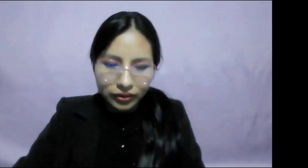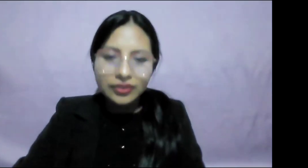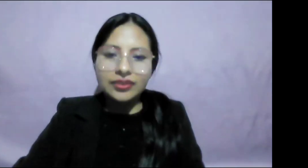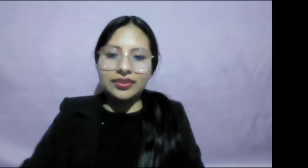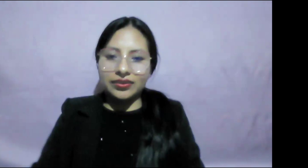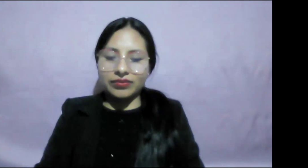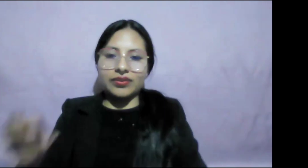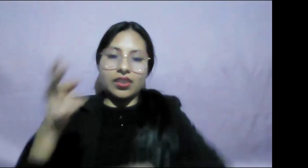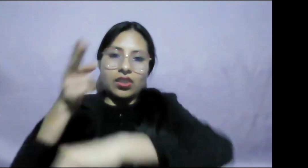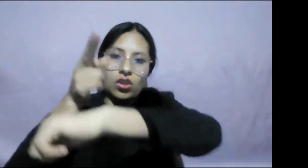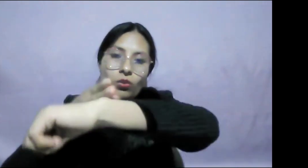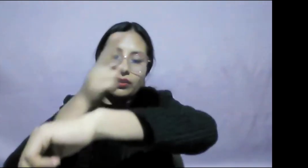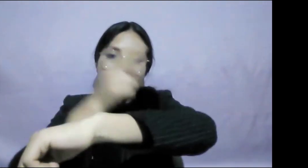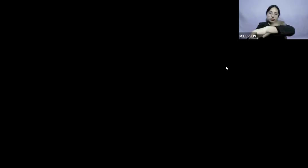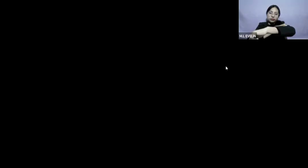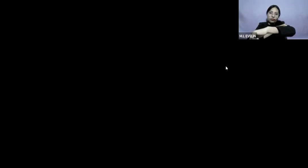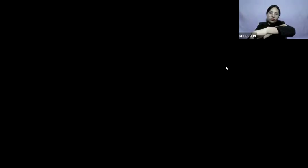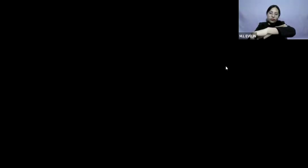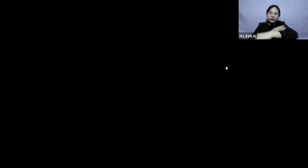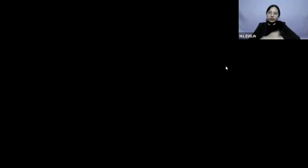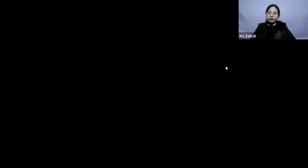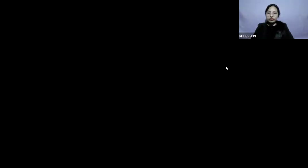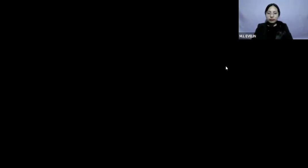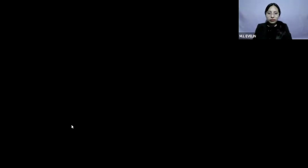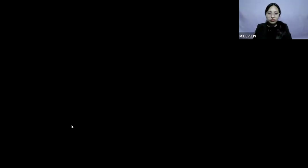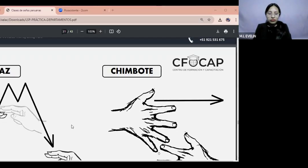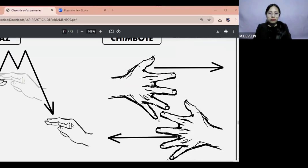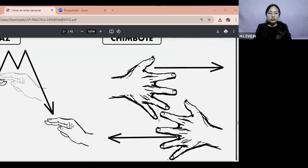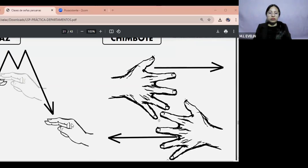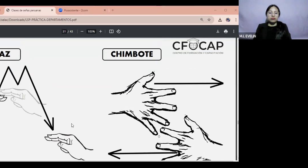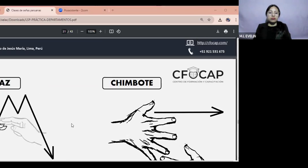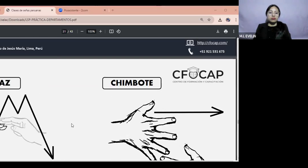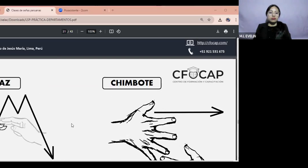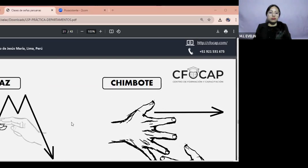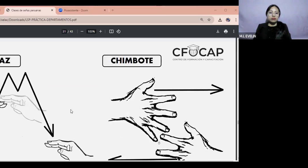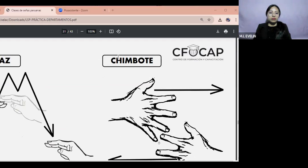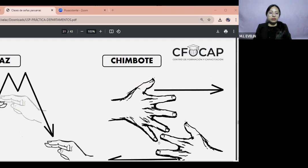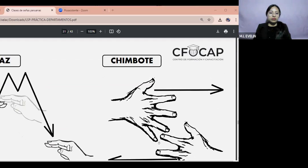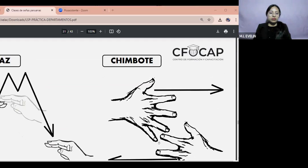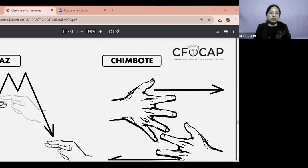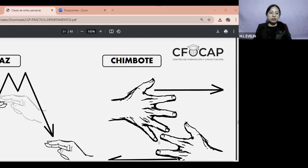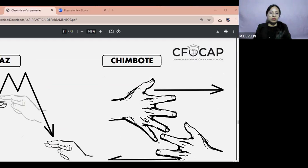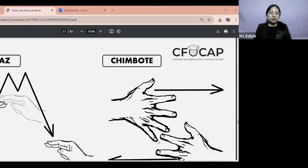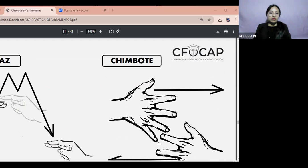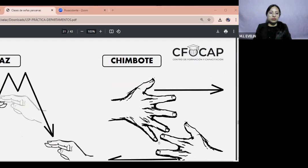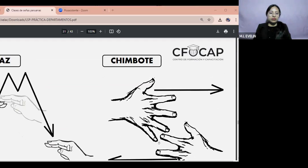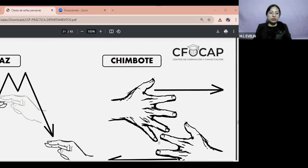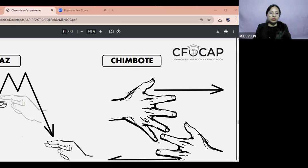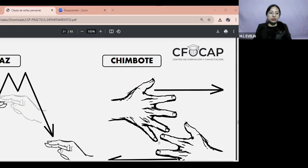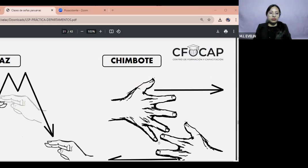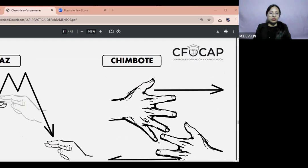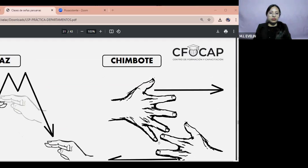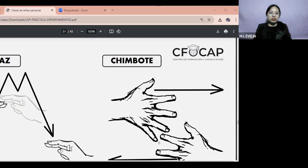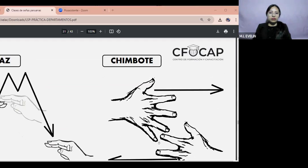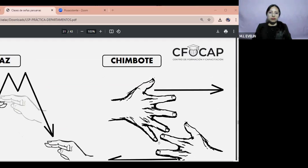ayo sí es una ciudad muy famosa guaraz también no donde